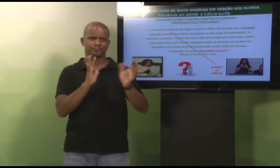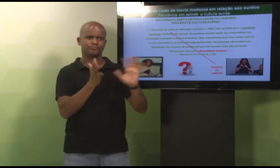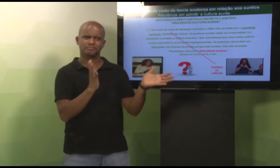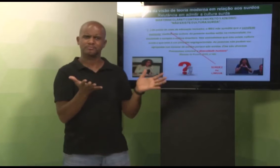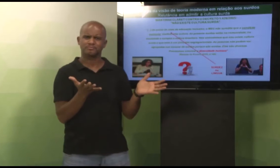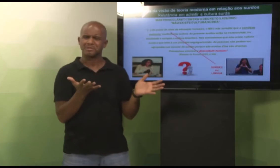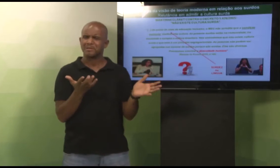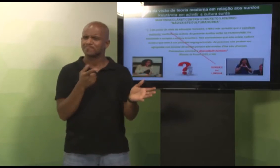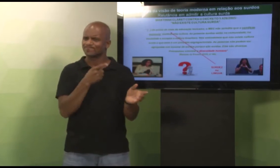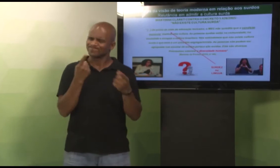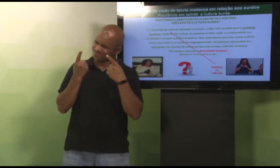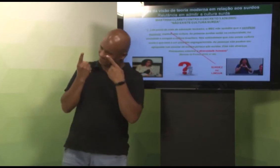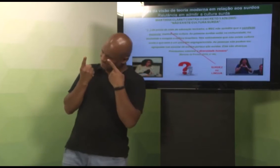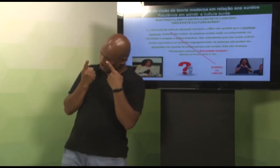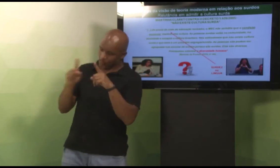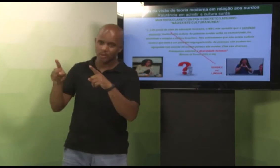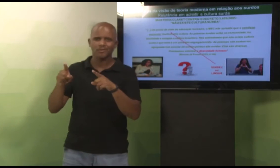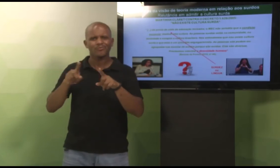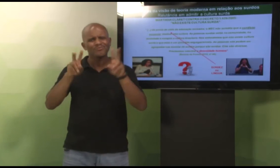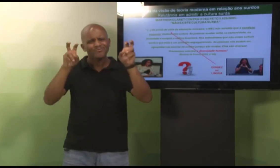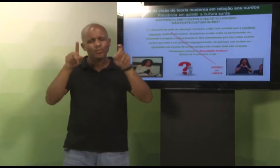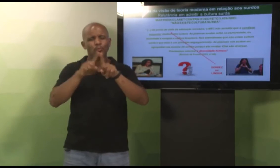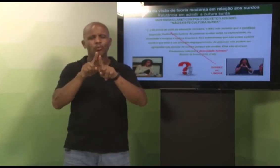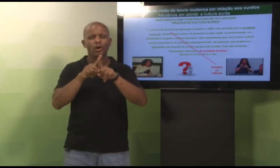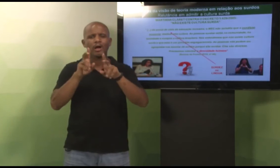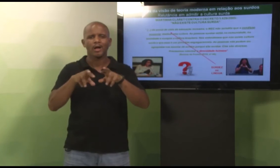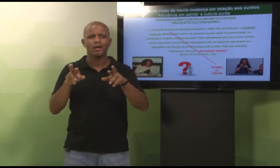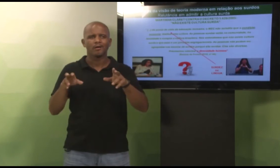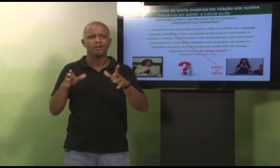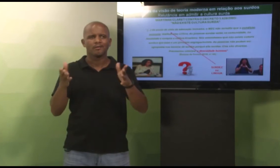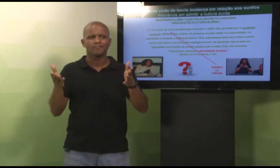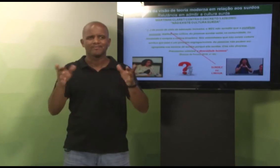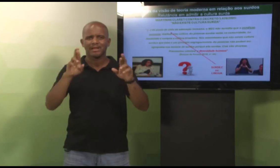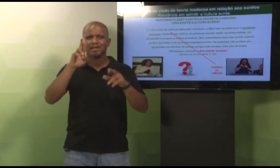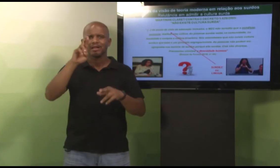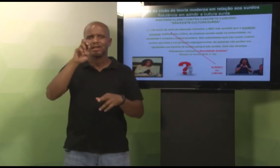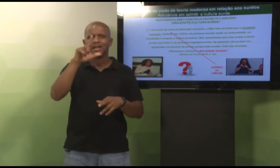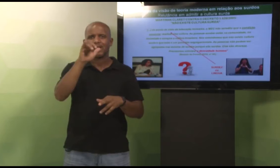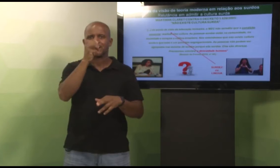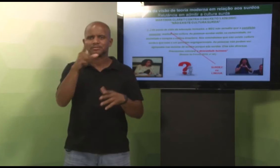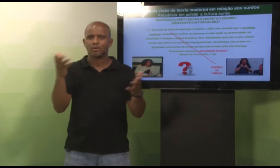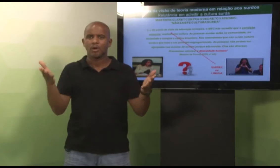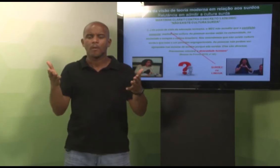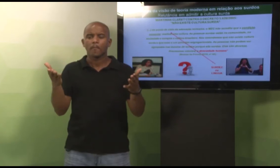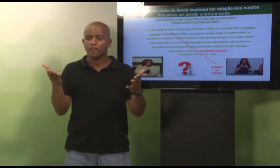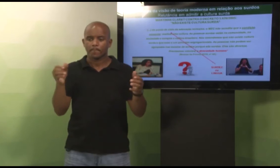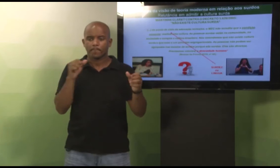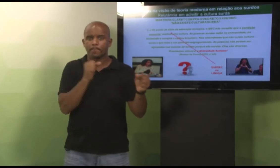escolas que utilizavam língua de sinais. Então, a criança já estava fluente. Então, por isso, ela foi totalmente